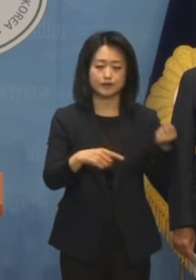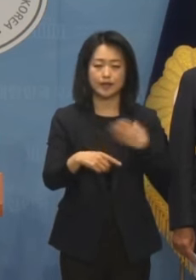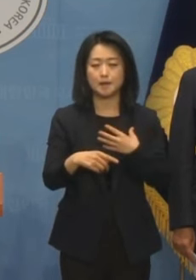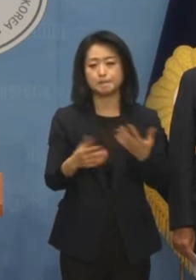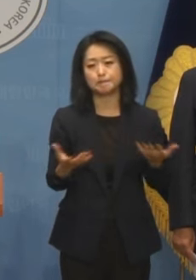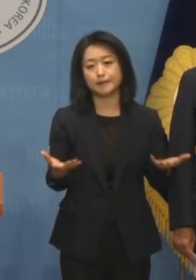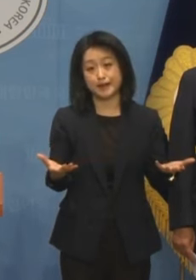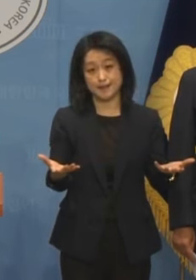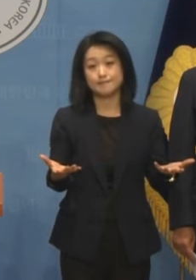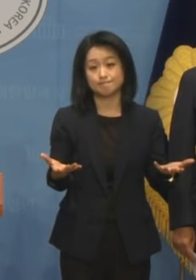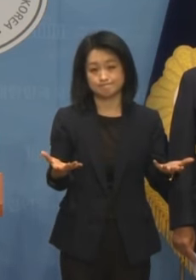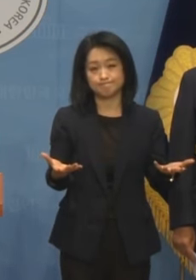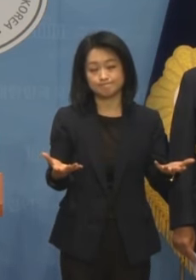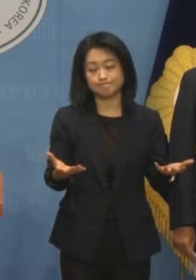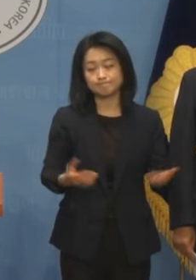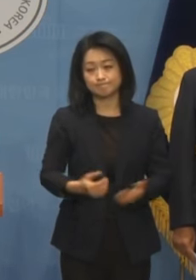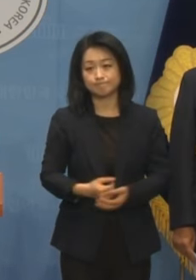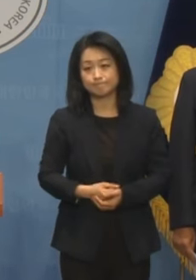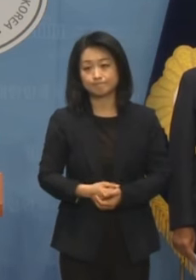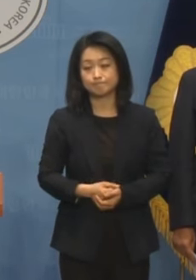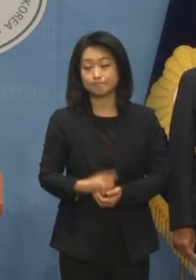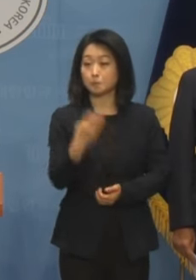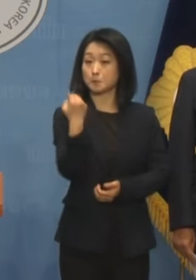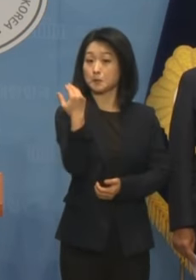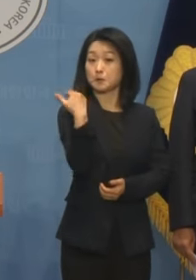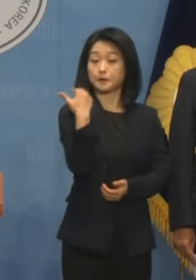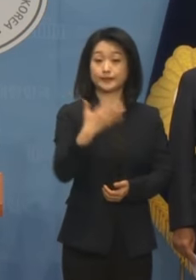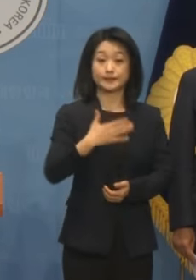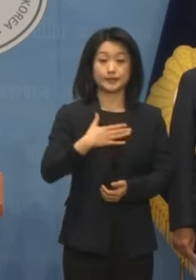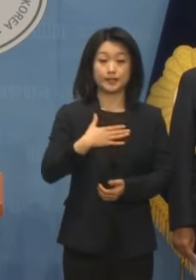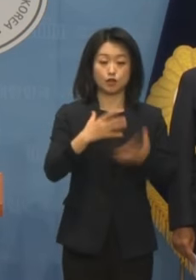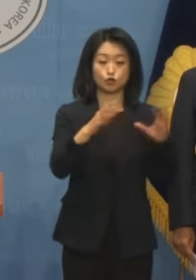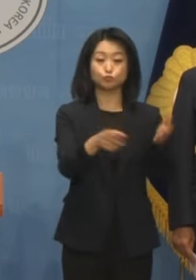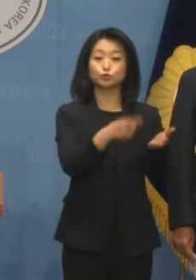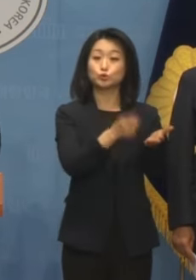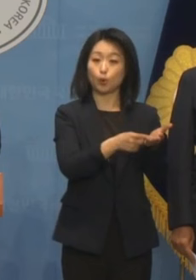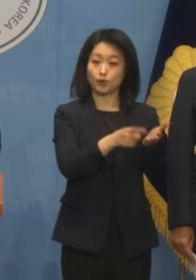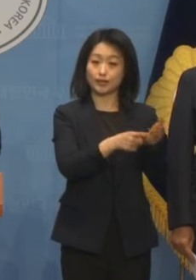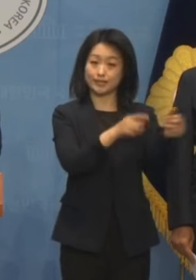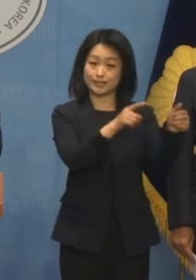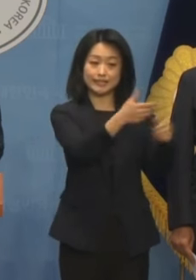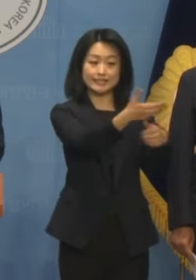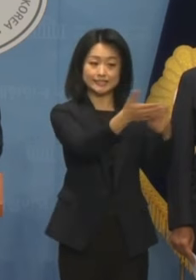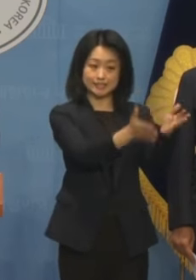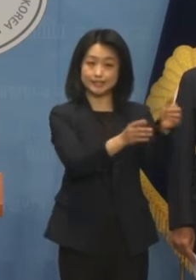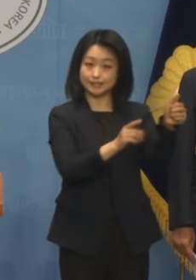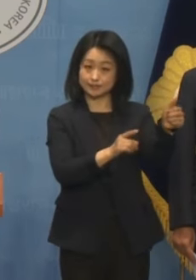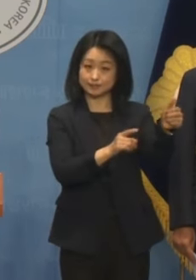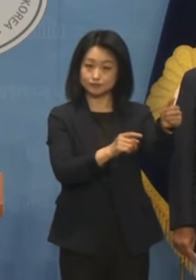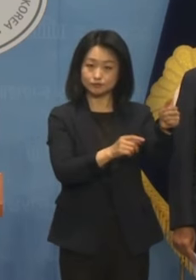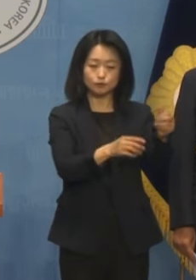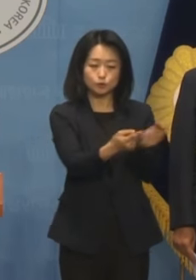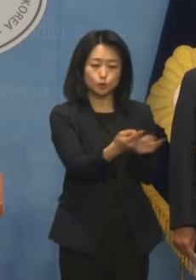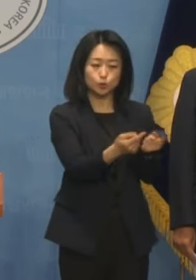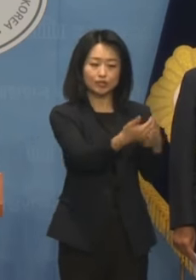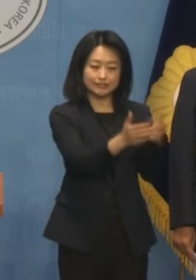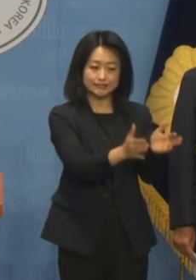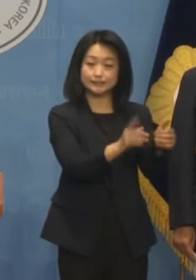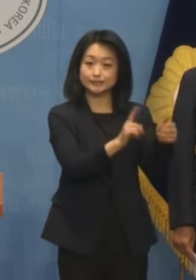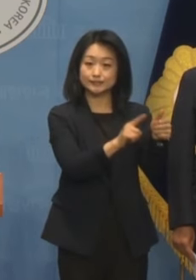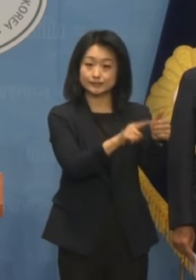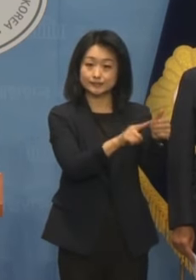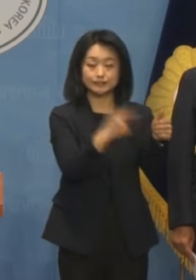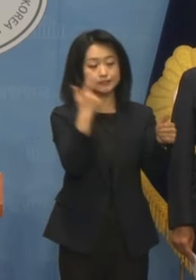정부에서는 답변하지 않고 있습니다. 최근에도 제가 국무총리실 그리고 국무조정실에 공개